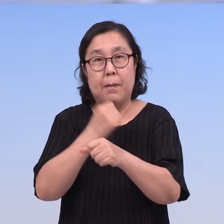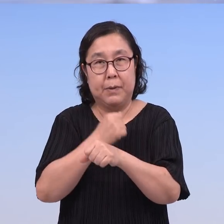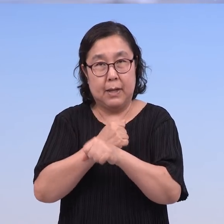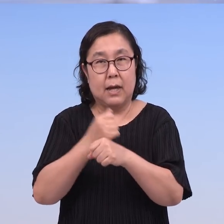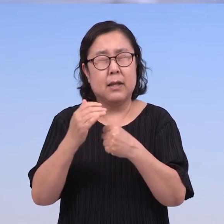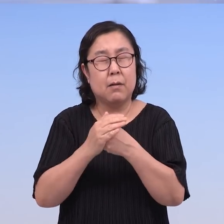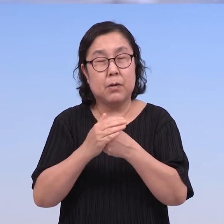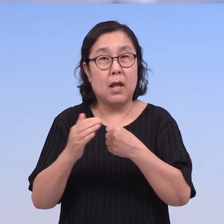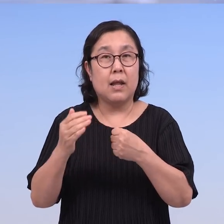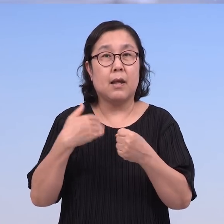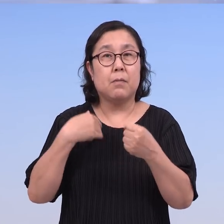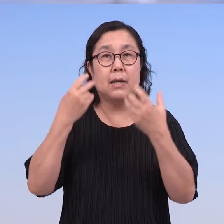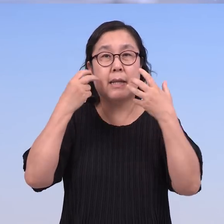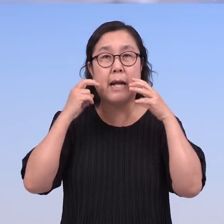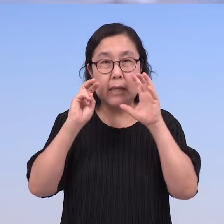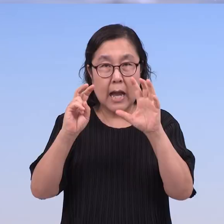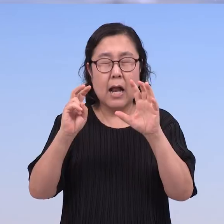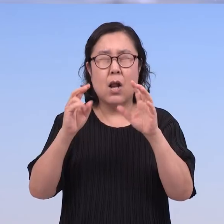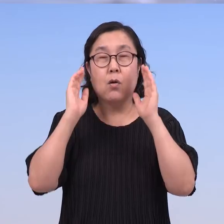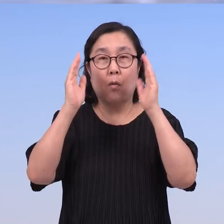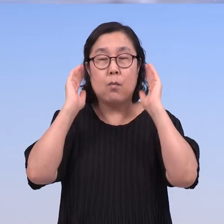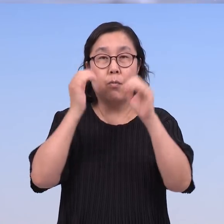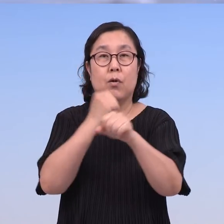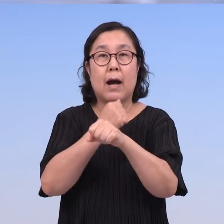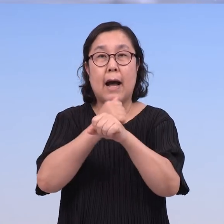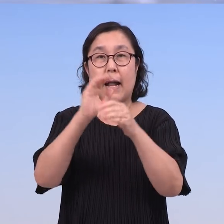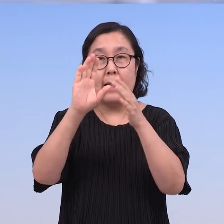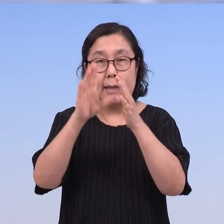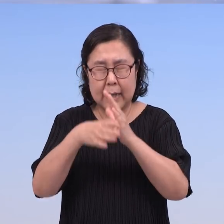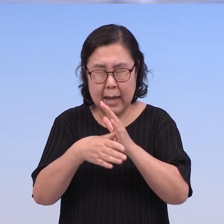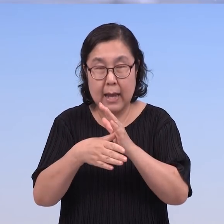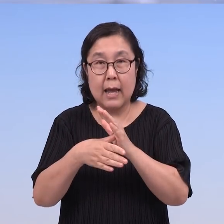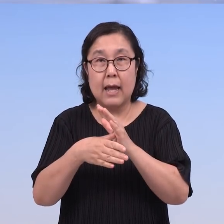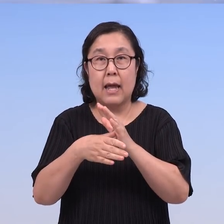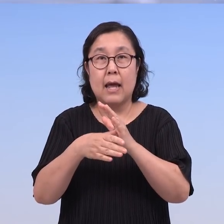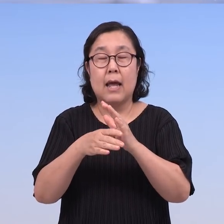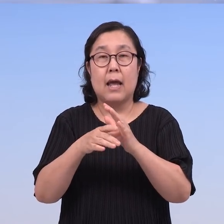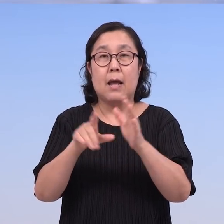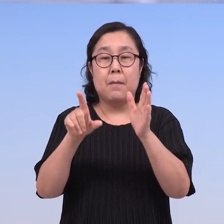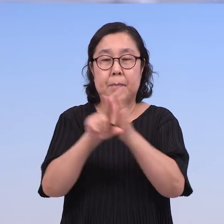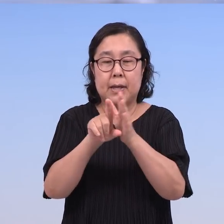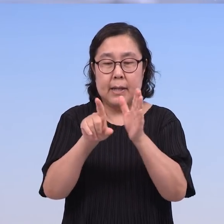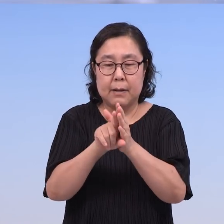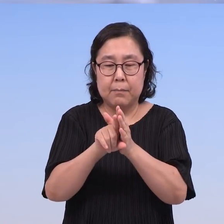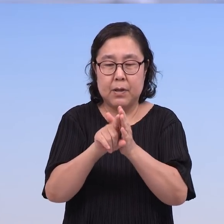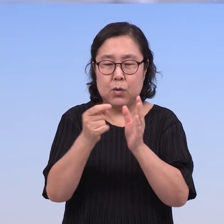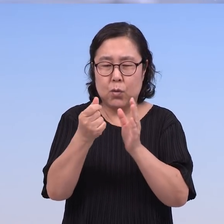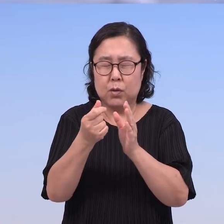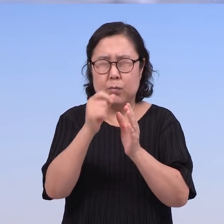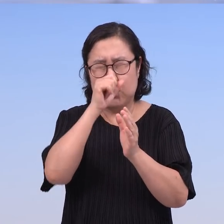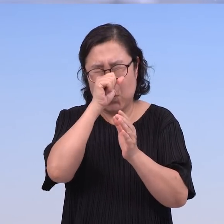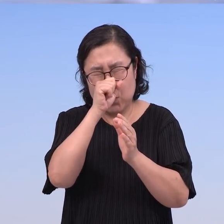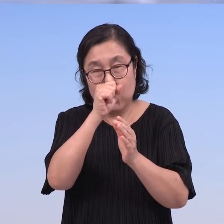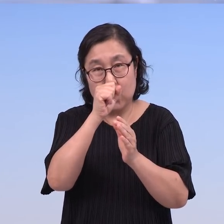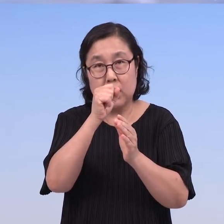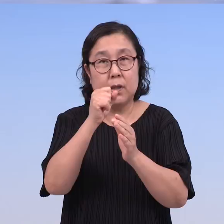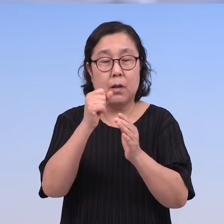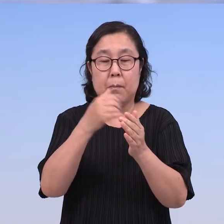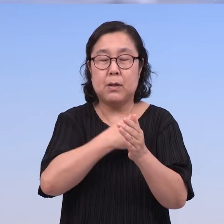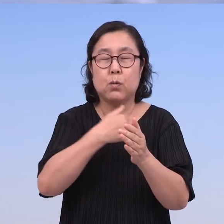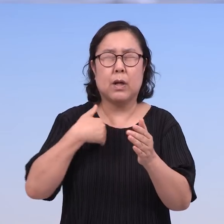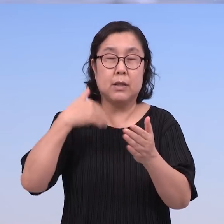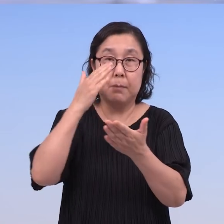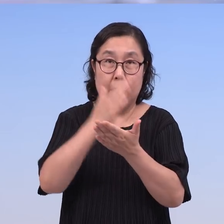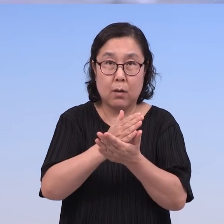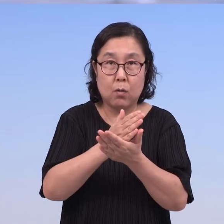이번 다니엘을 같이 공부하면서 주님을 유령으로 알고 소리 지르는 것보다는 믿음이 좀 나아졌는데, 거기서 만족하지 말고